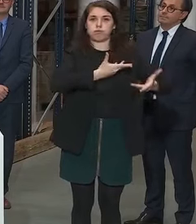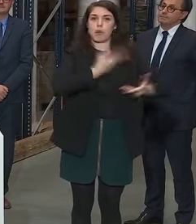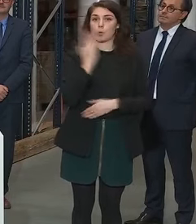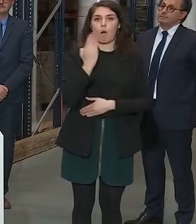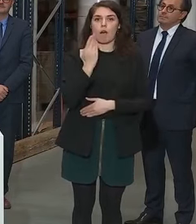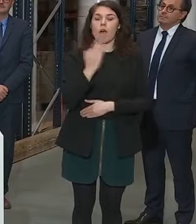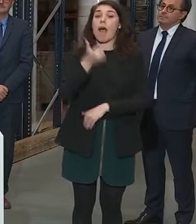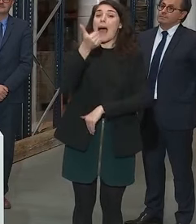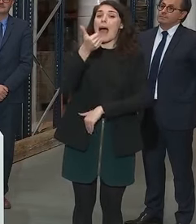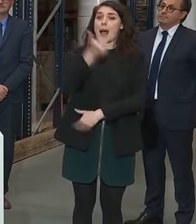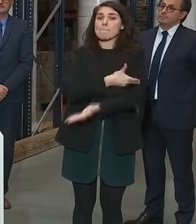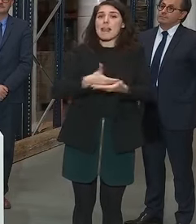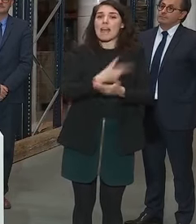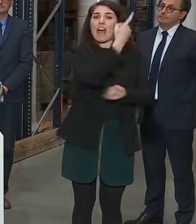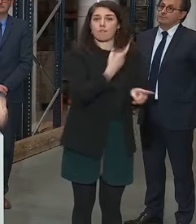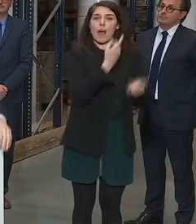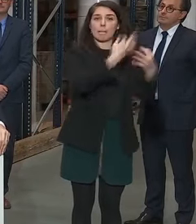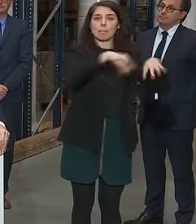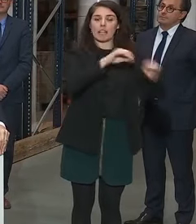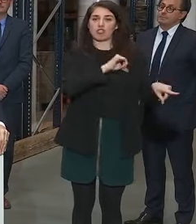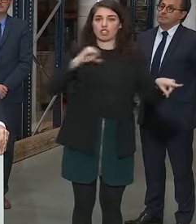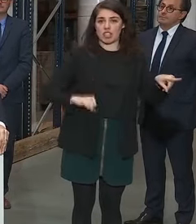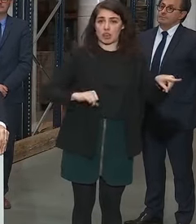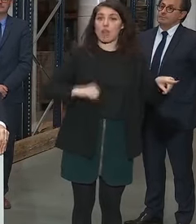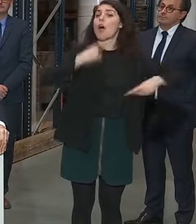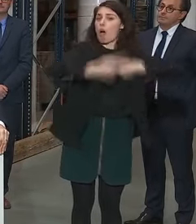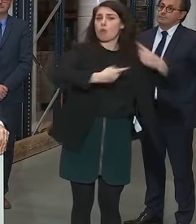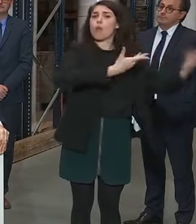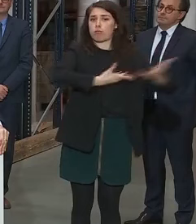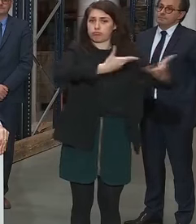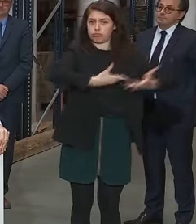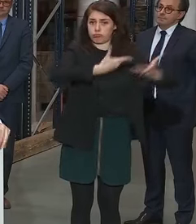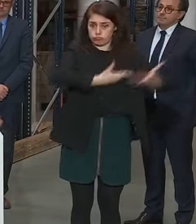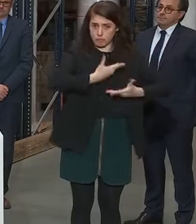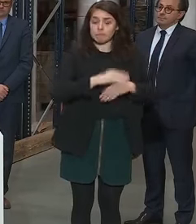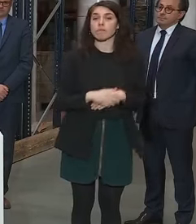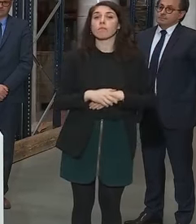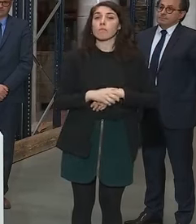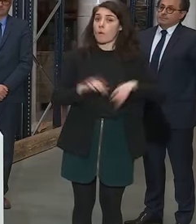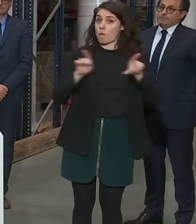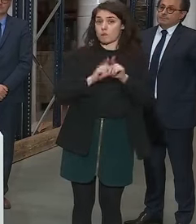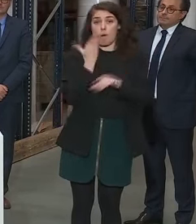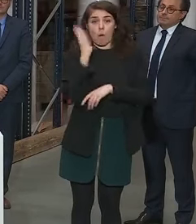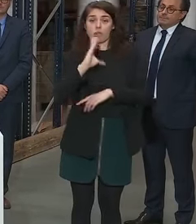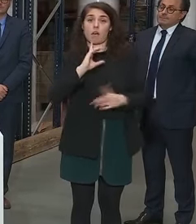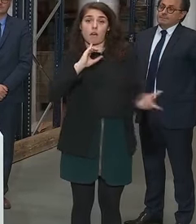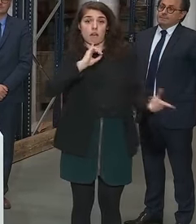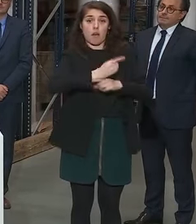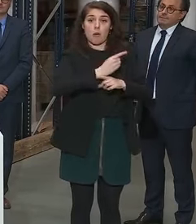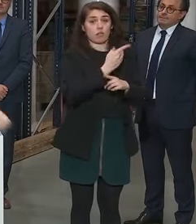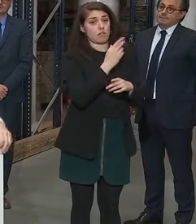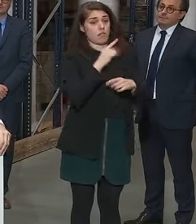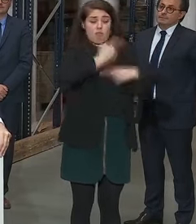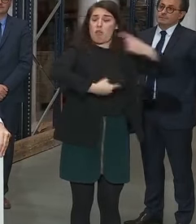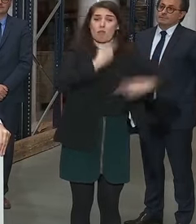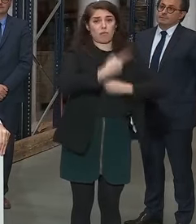de masques venant de Chine, et les commandes sont en train d'arriver, avec des commandes supplémentaires qui sont d'ores et déjà passées. Et je veux